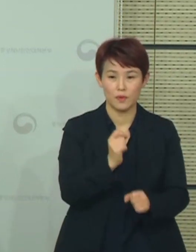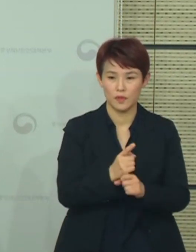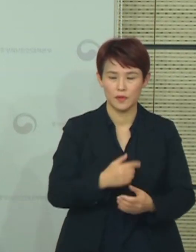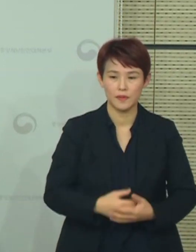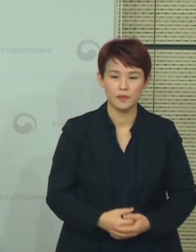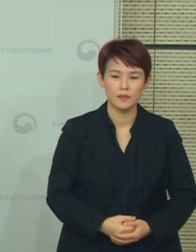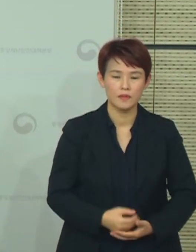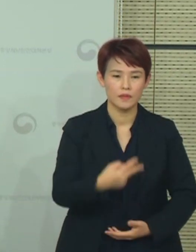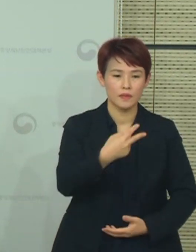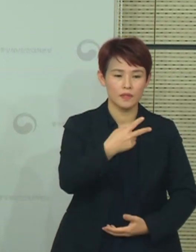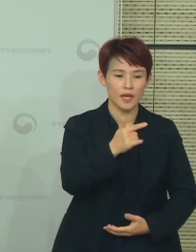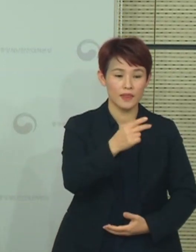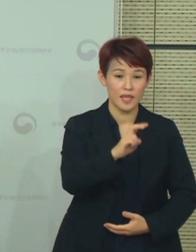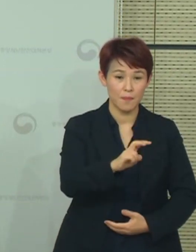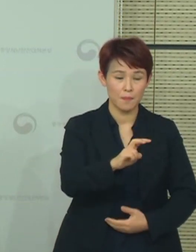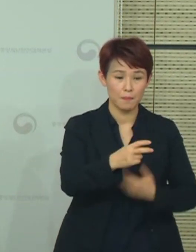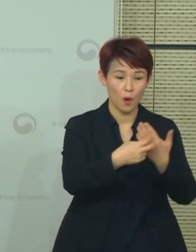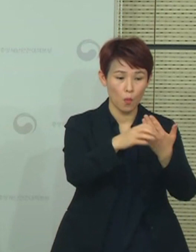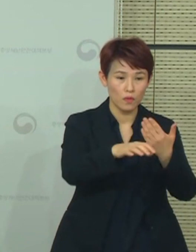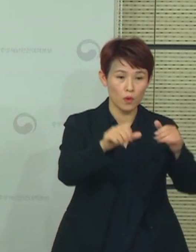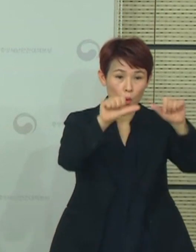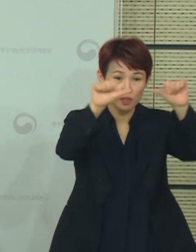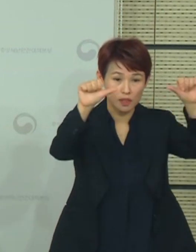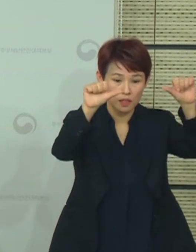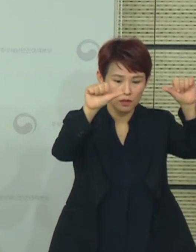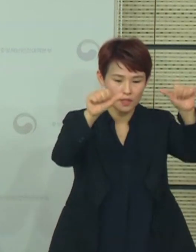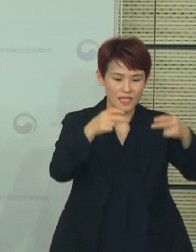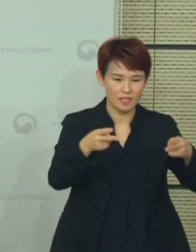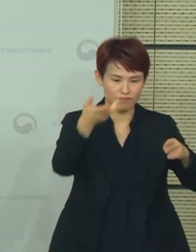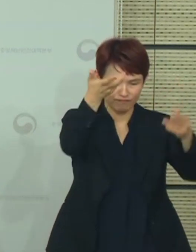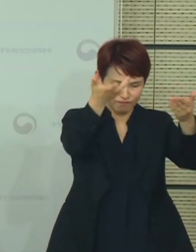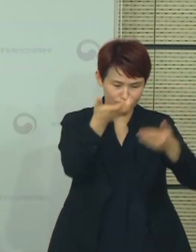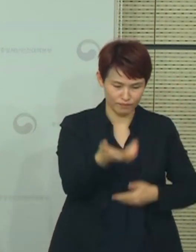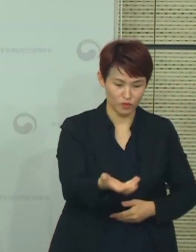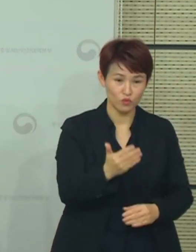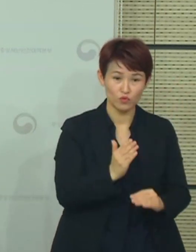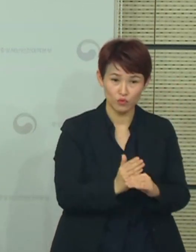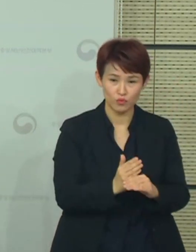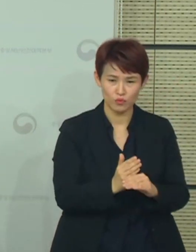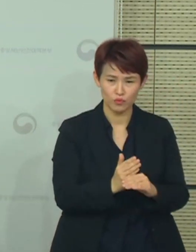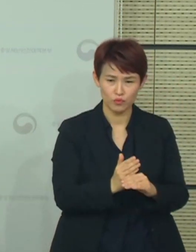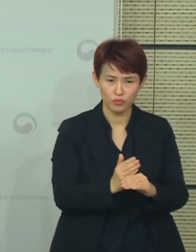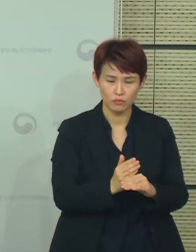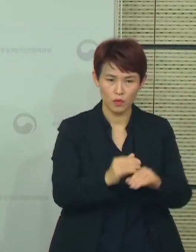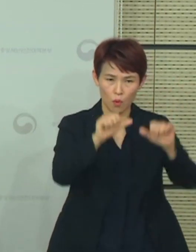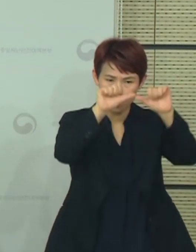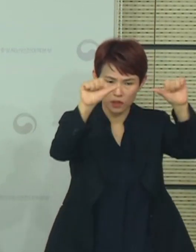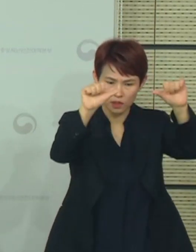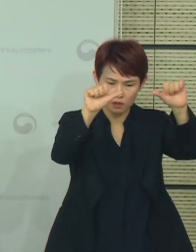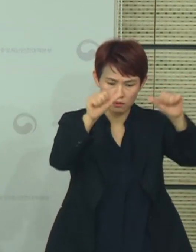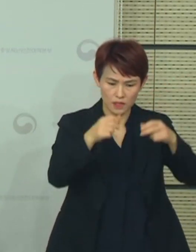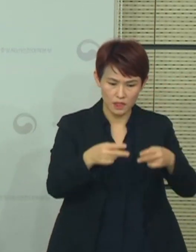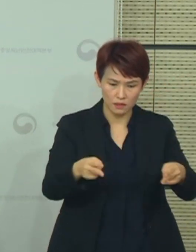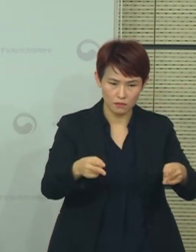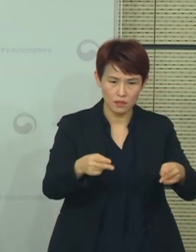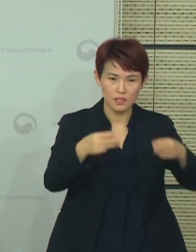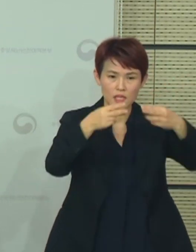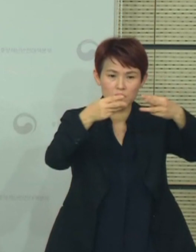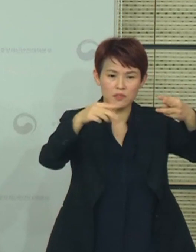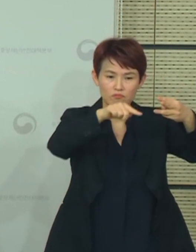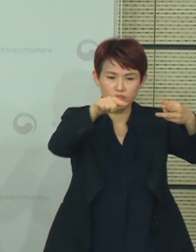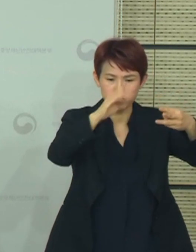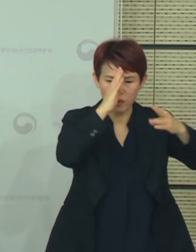그 대남병원 5층에서 2층으로 확진자를 이송 중인 걸로 아는데 그럼 그 두 개 층 사이에 낀 3층에 남아있는